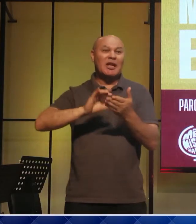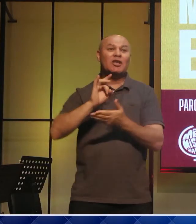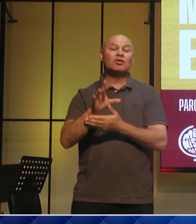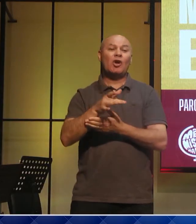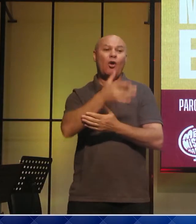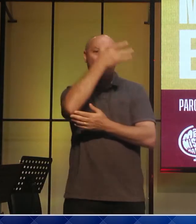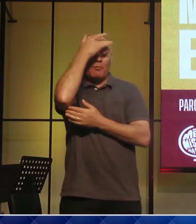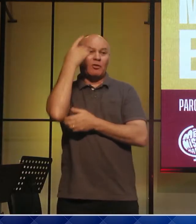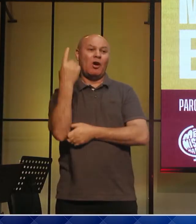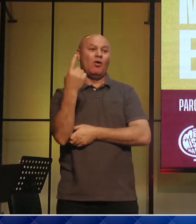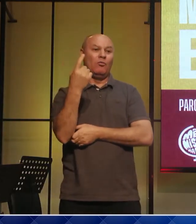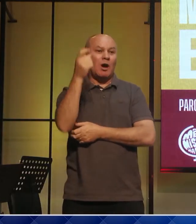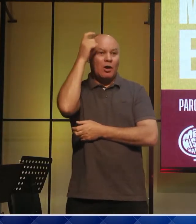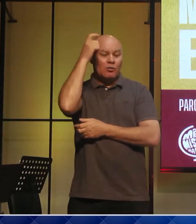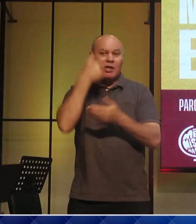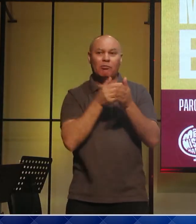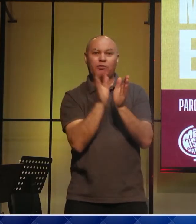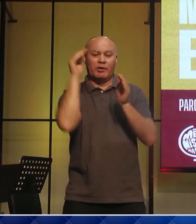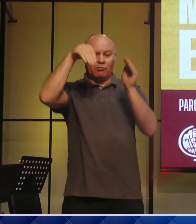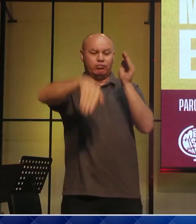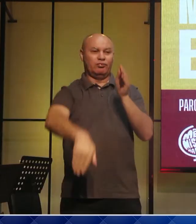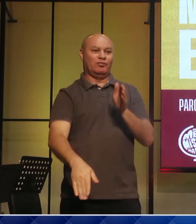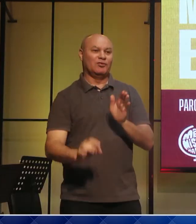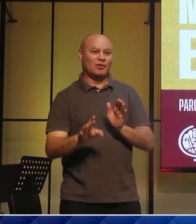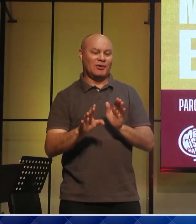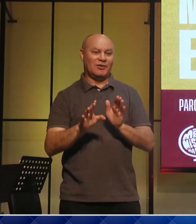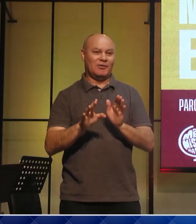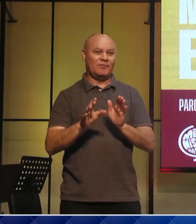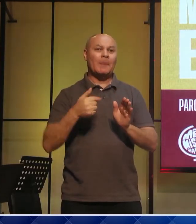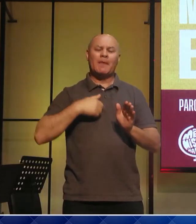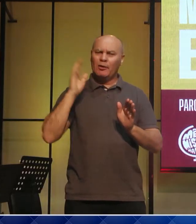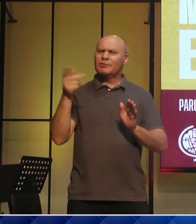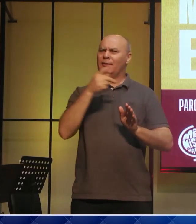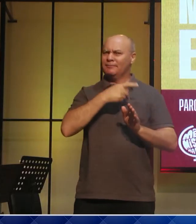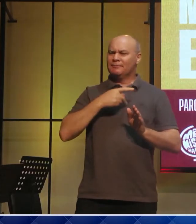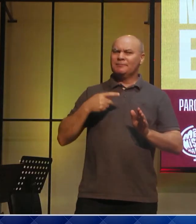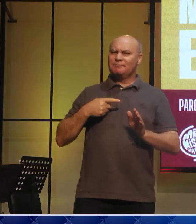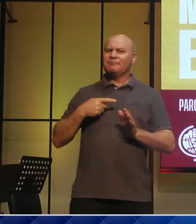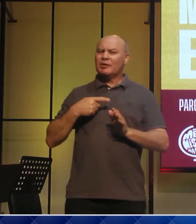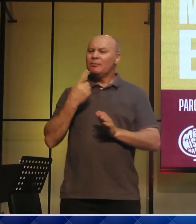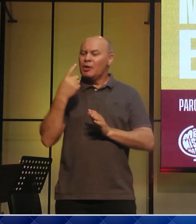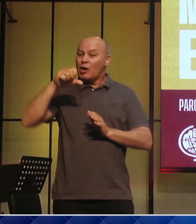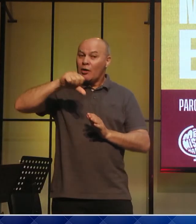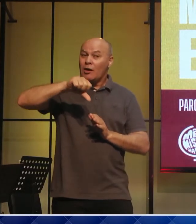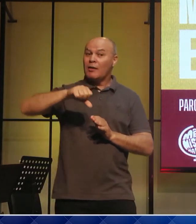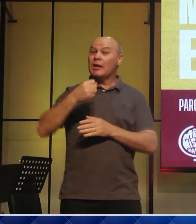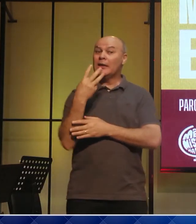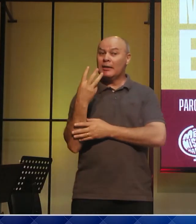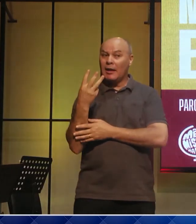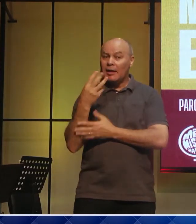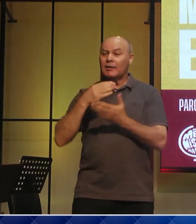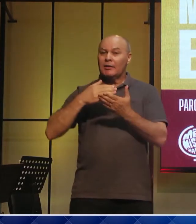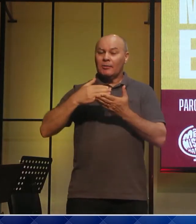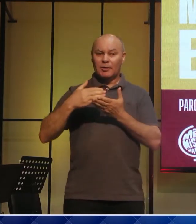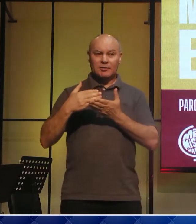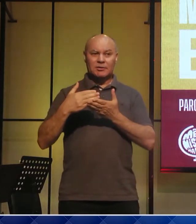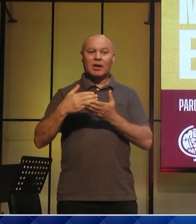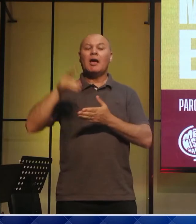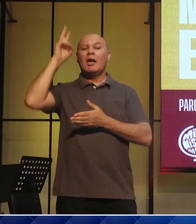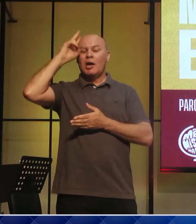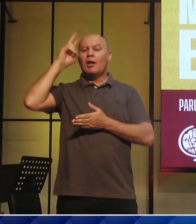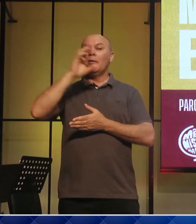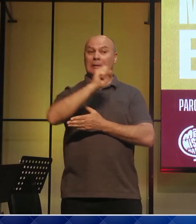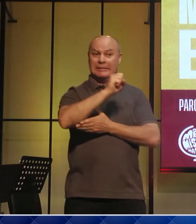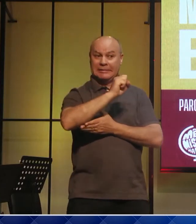Eu sou pastor desde 20 de março de 93. Eu assumi a igreja em Timbó, dia 15